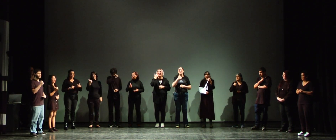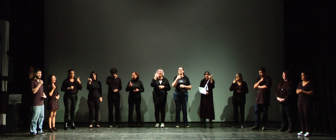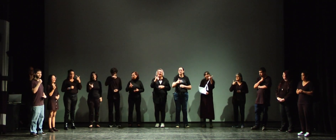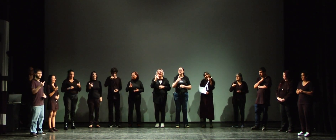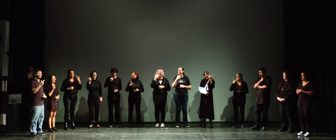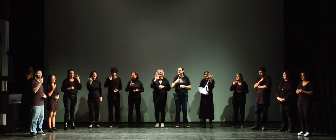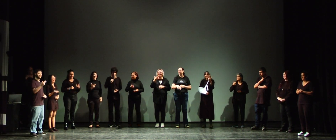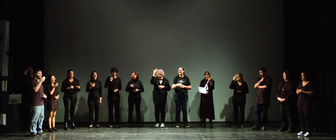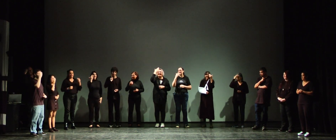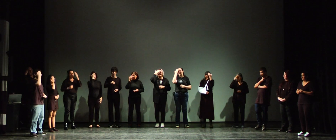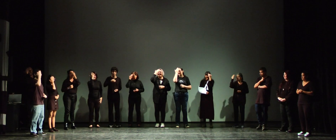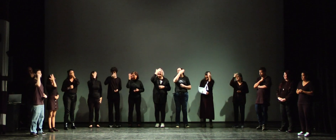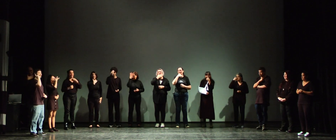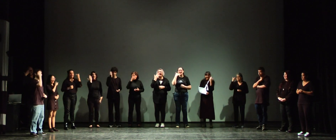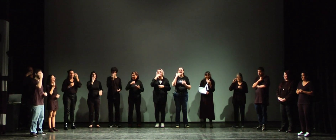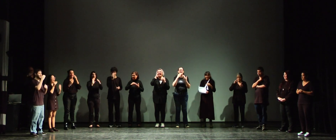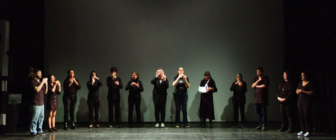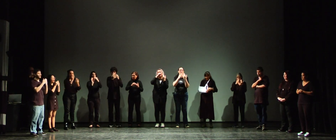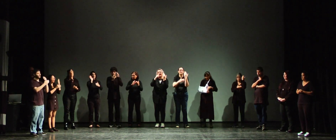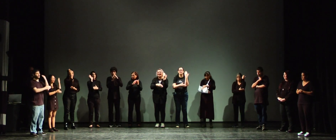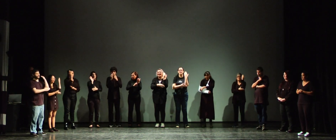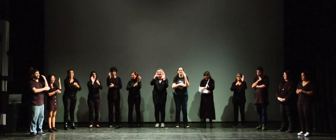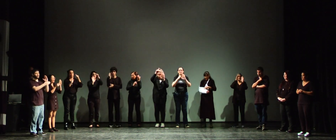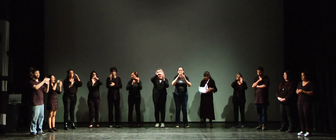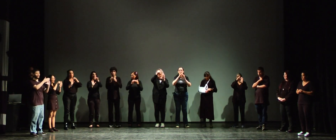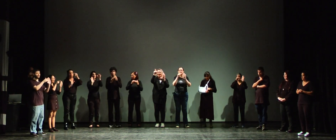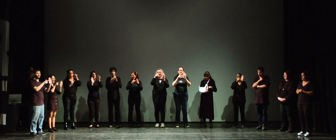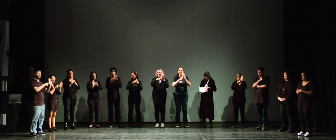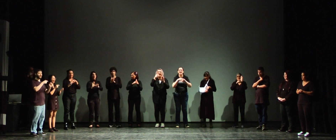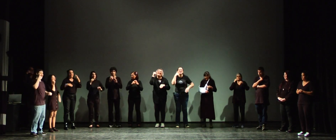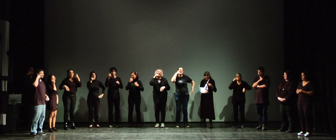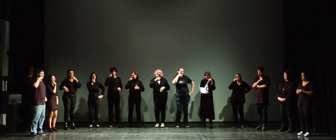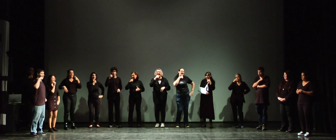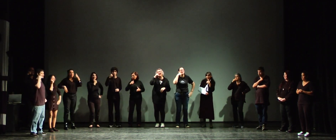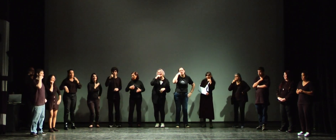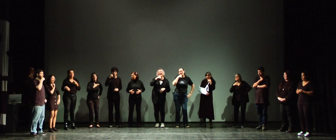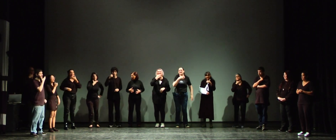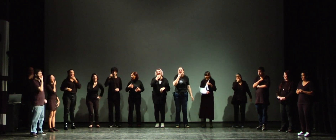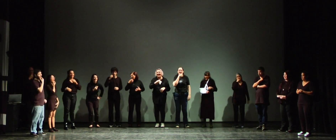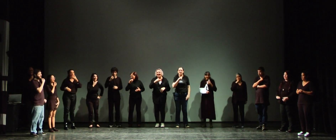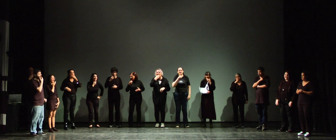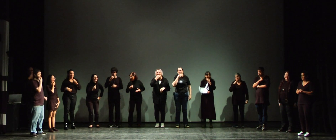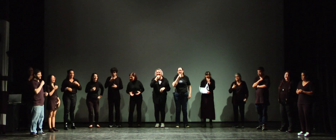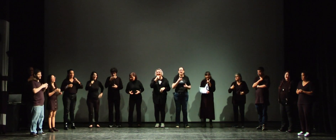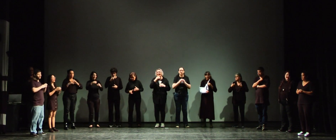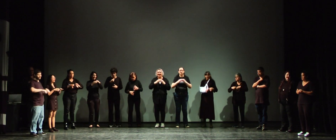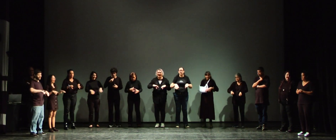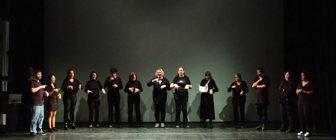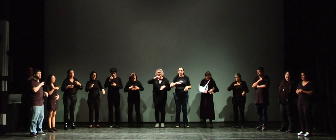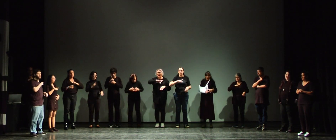Um, dois, três, testa, cara, mão, cotovelo, pontapé, senhorita, cavaleiro, tem um